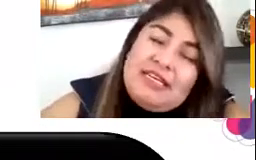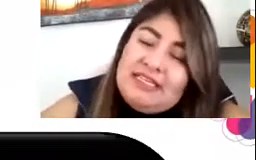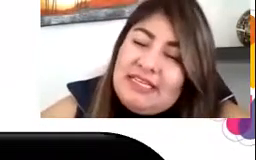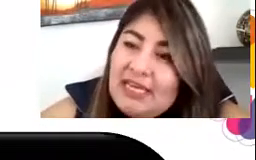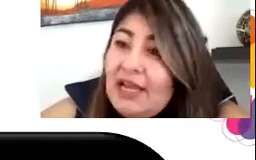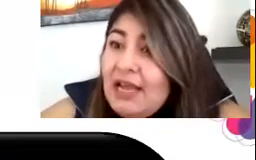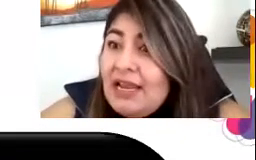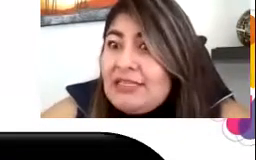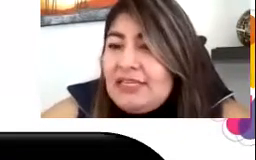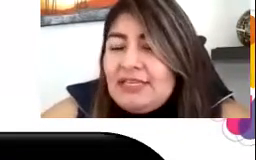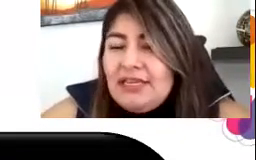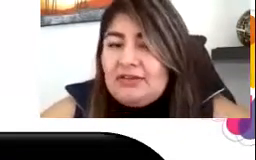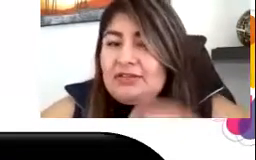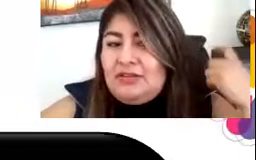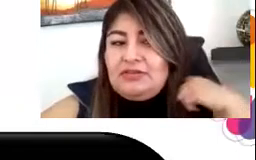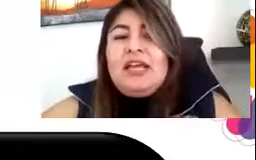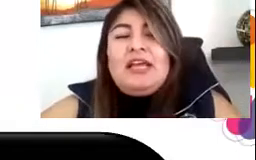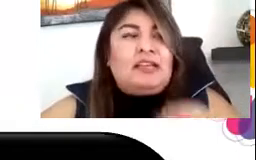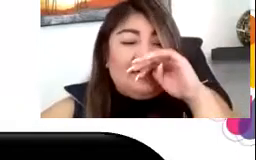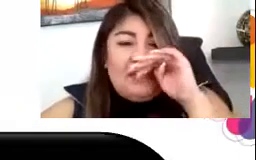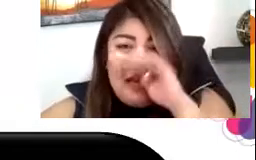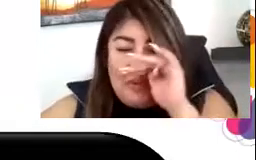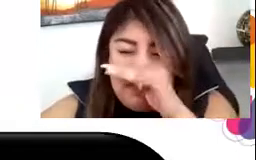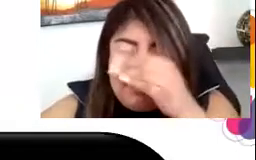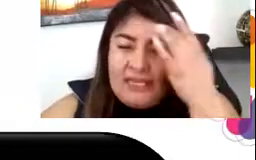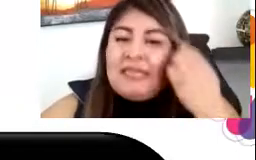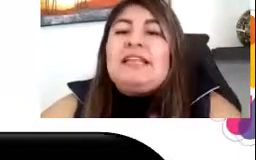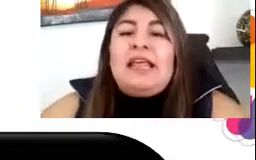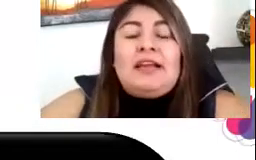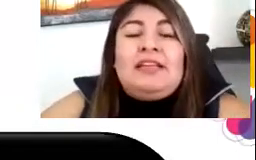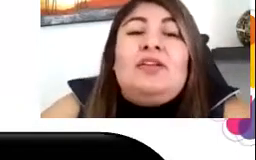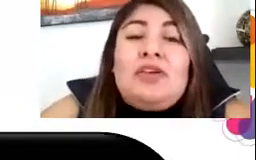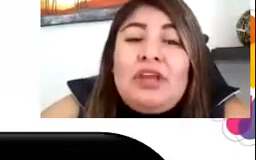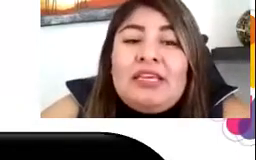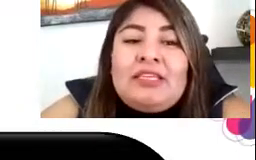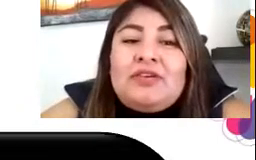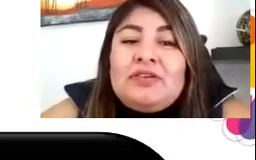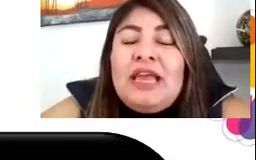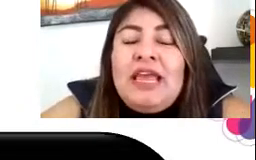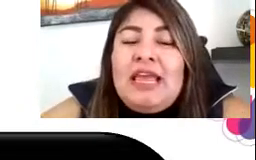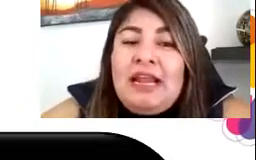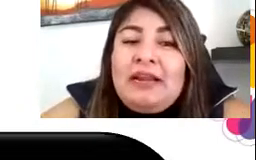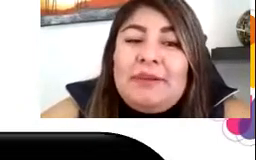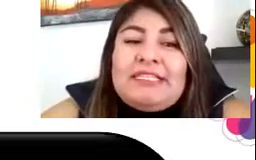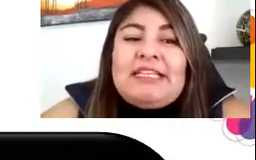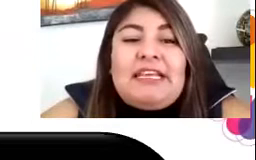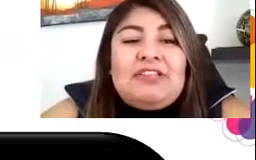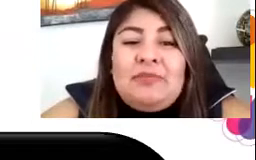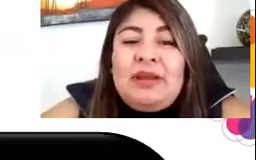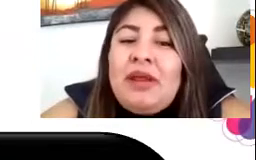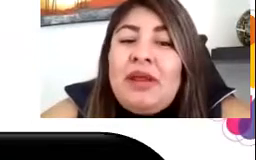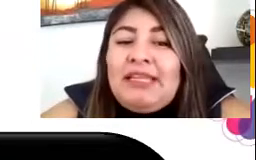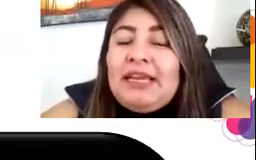que es la ciencia de los dedos. Dentro de la lengua de señas, la dactilología, chicos, es la